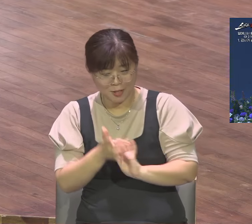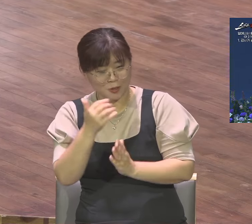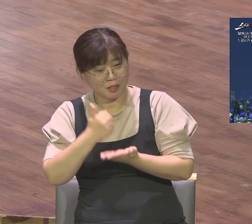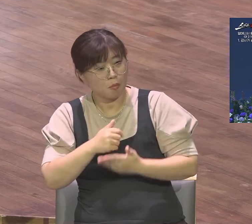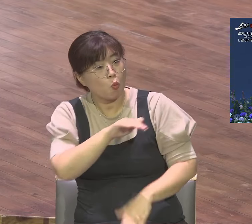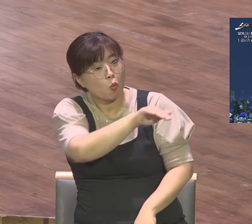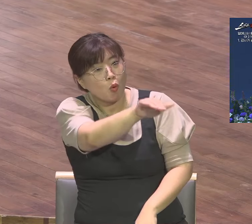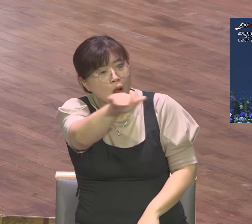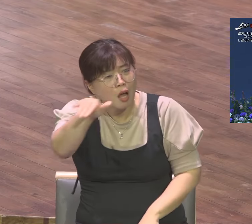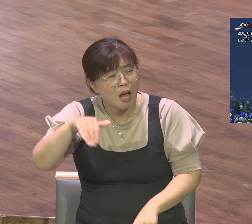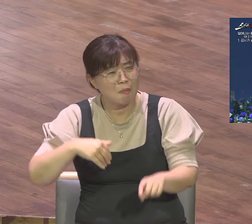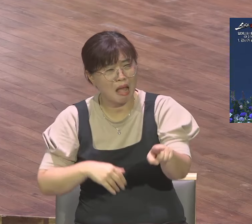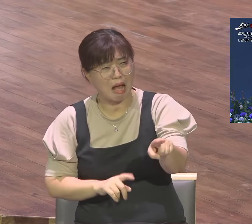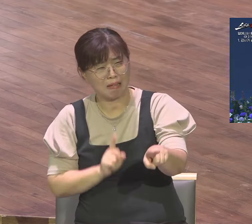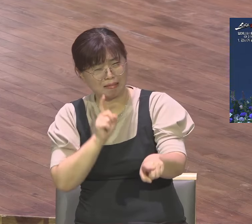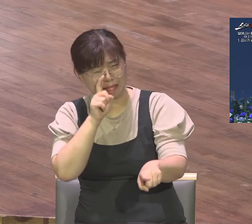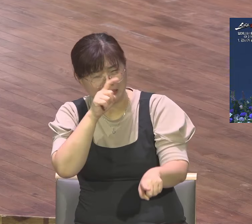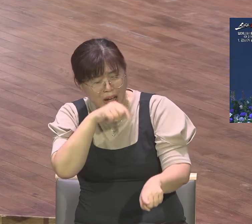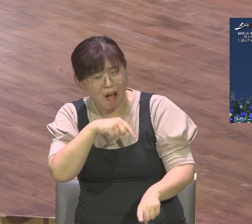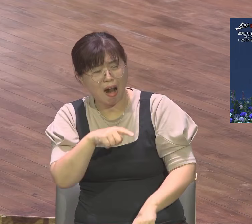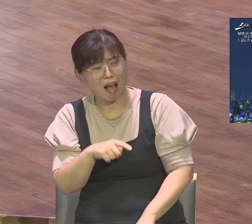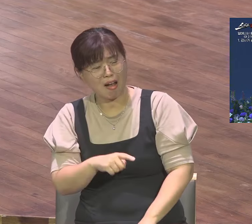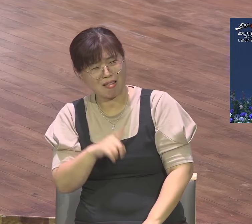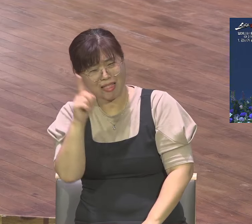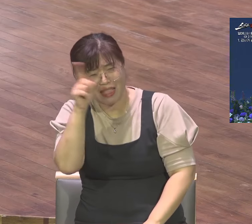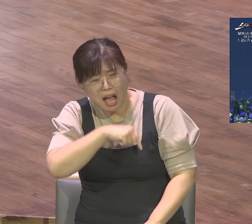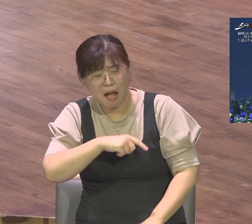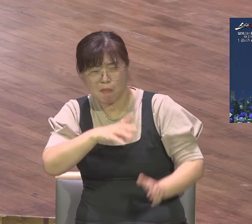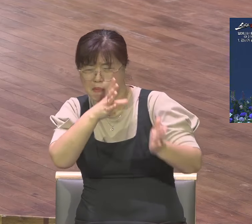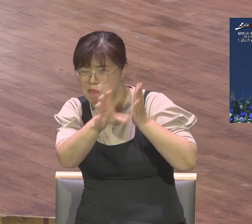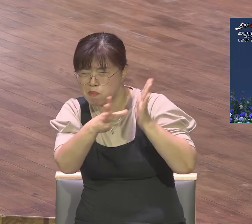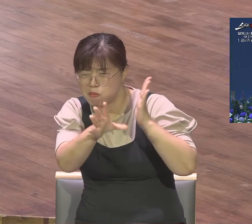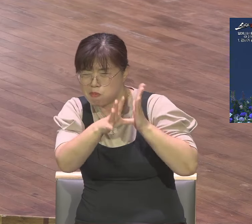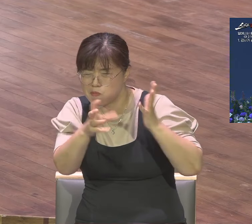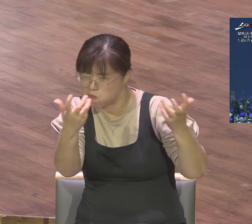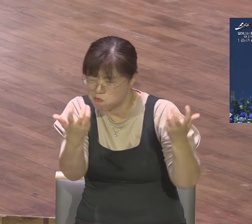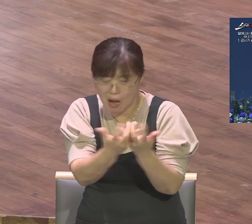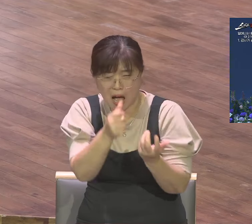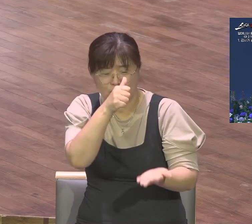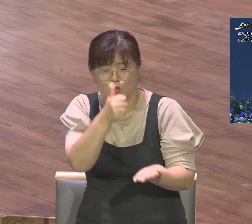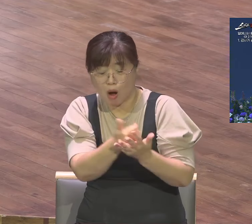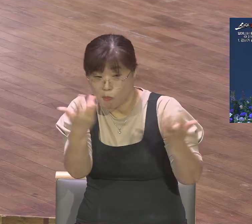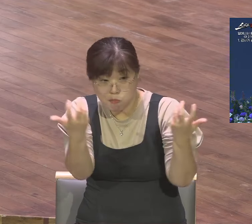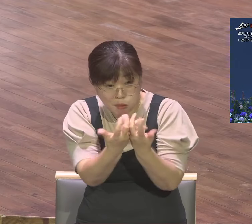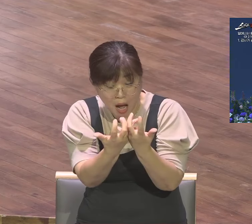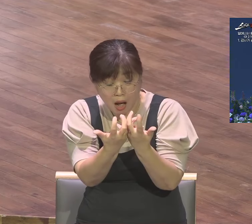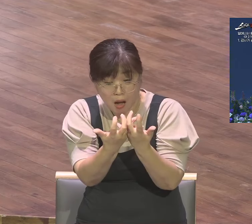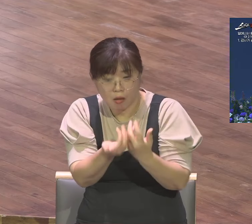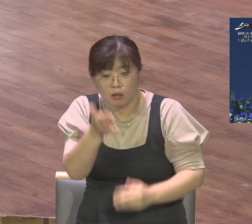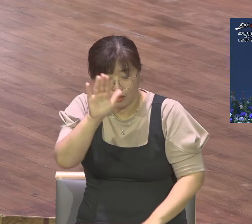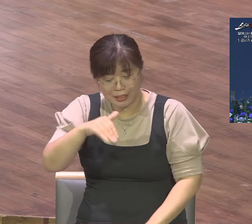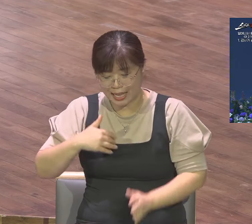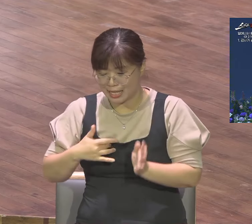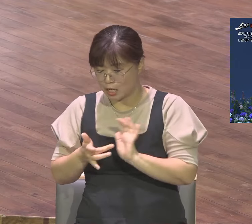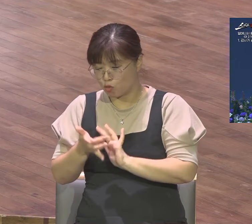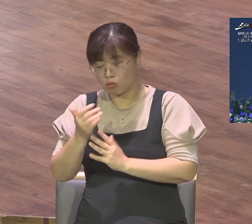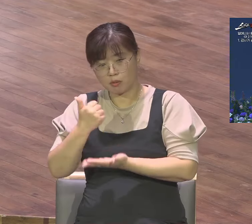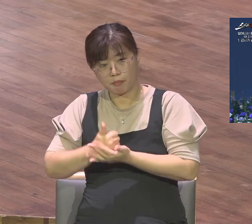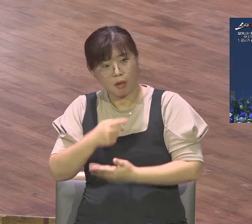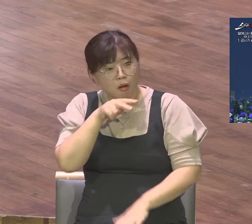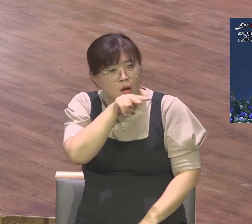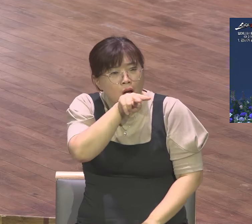예수님께서 이렇게 우리를 사랑하는 이 부르심의 음성이 들리시기를